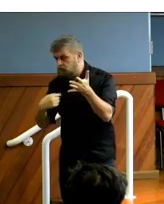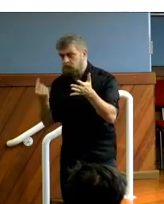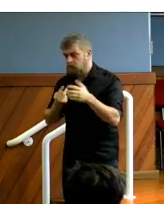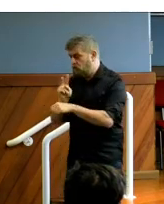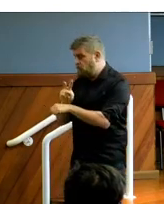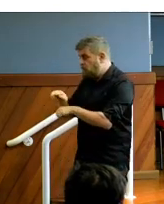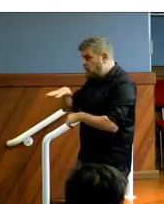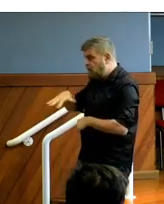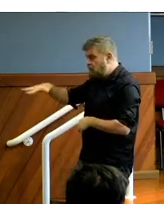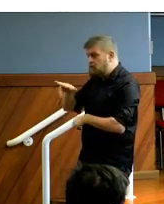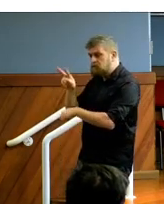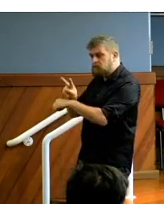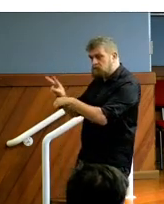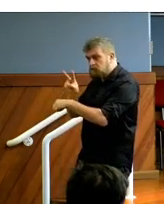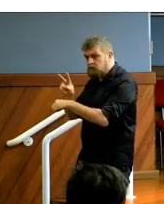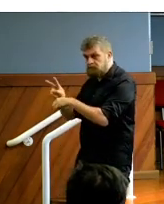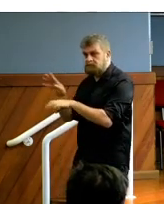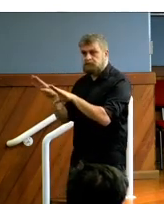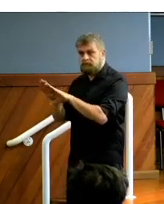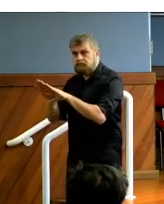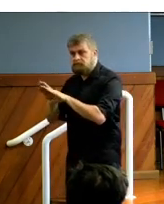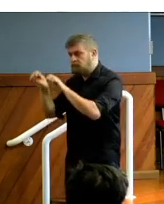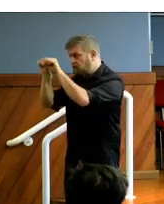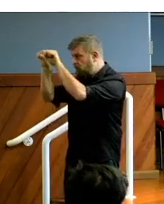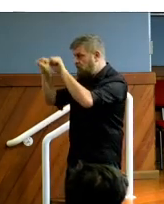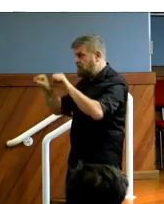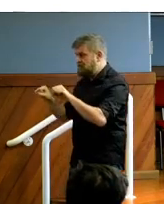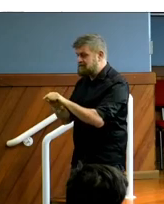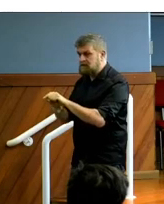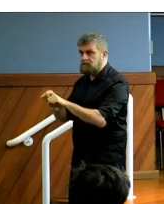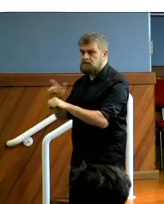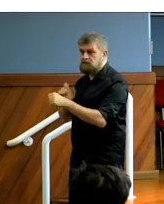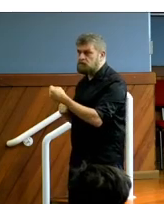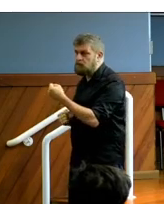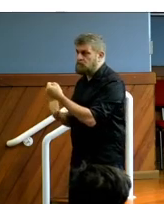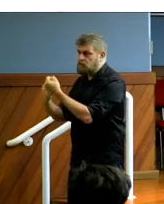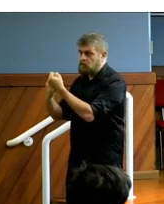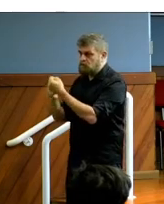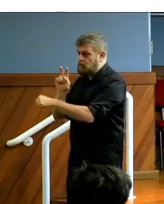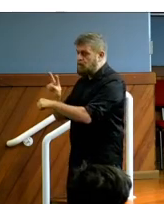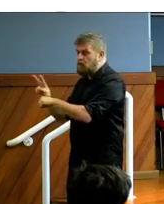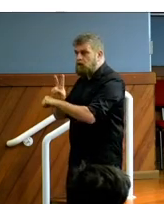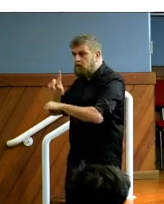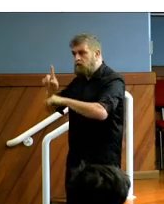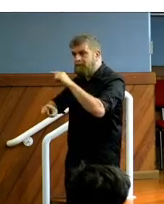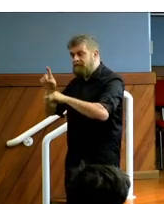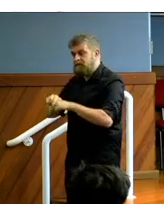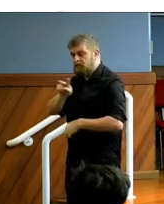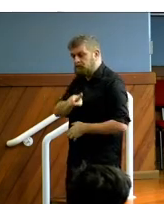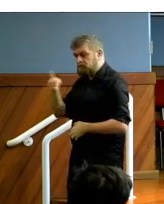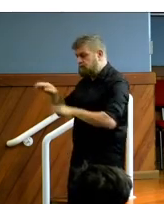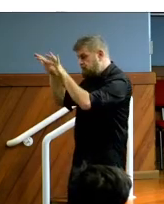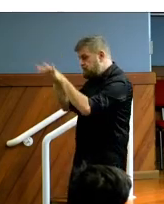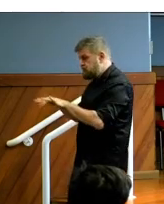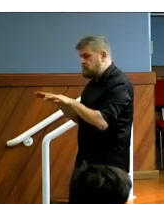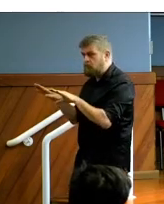meus ambientes de guarda, os meus storages, os meus sistemas, né, de vamos dizer assim, de guarda do material digitalizado,